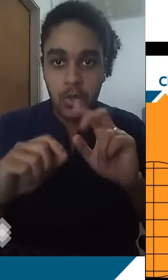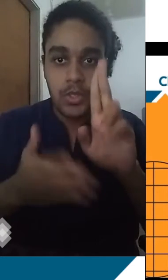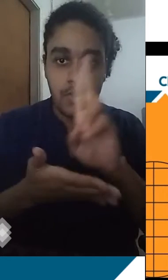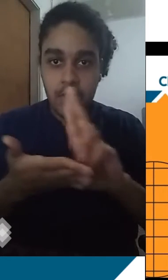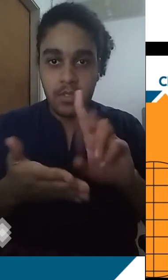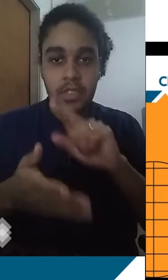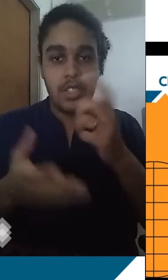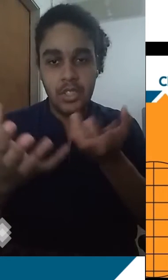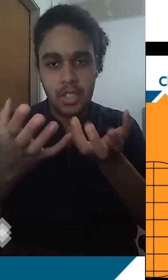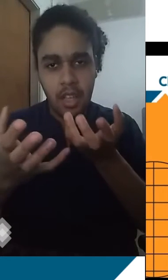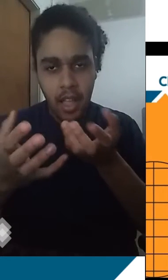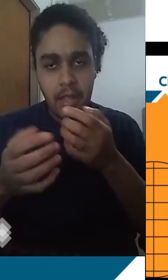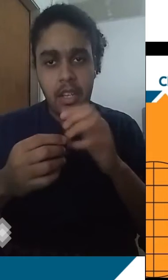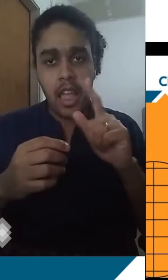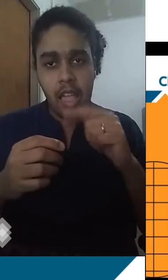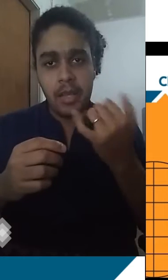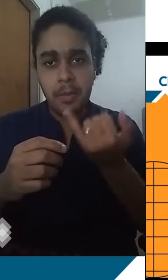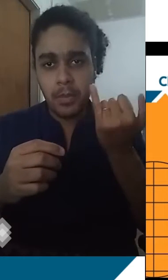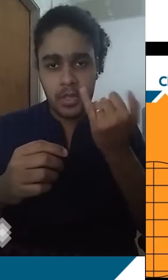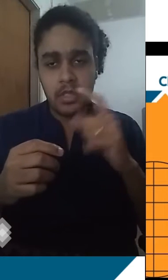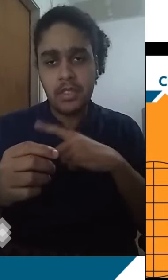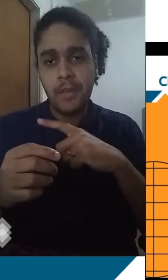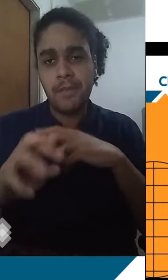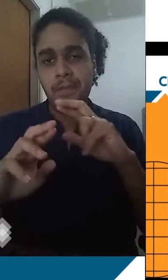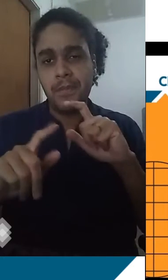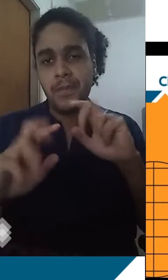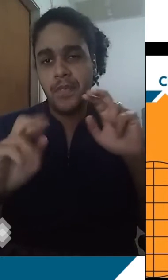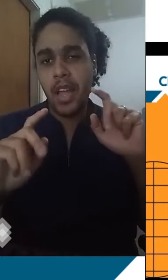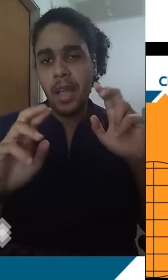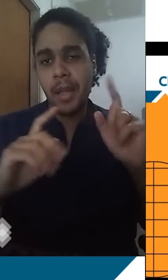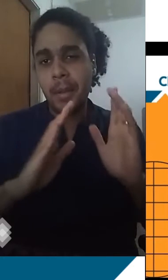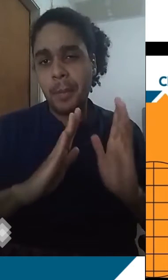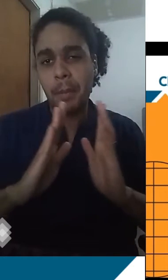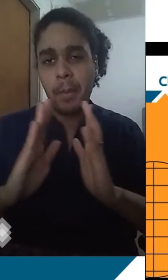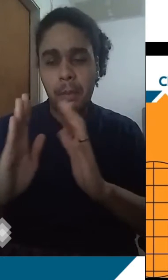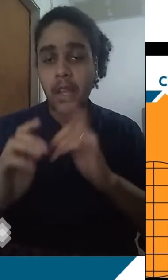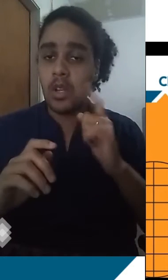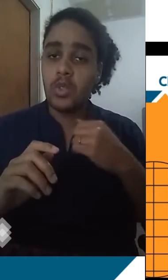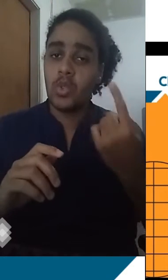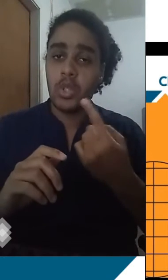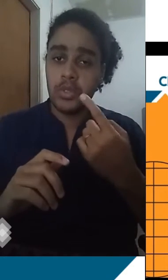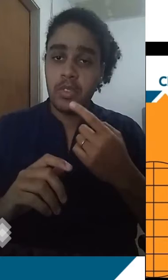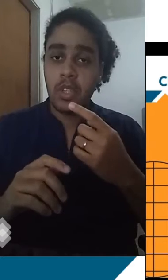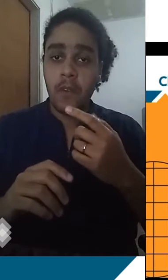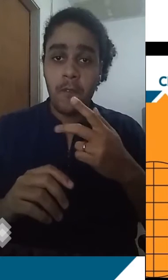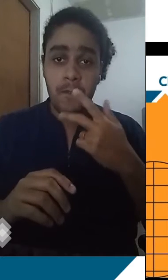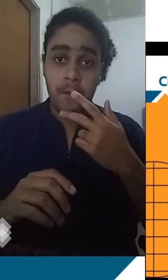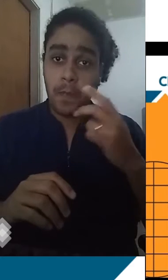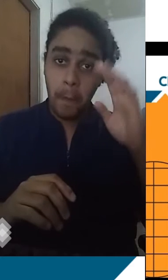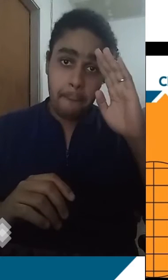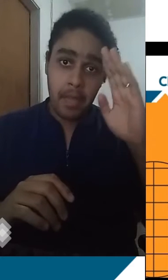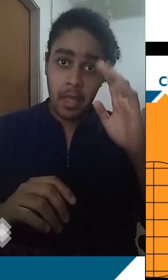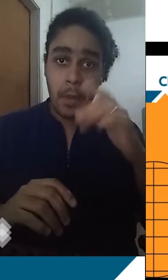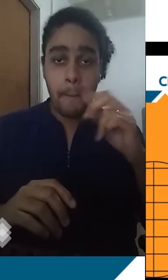Escolher a universidade onde vocês querem cursar a sua graduação é muito importante e envolve muitos fatores, tá? A gente vai considerar aqui alguns principais.